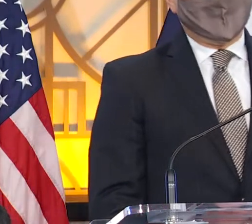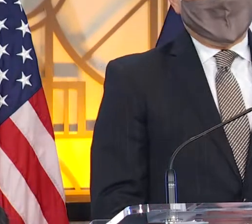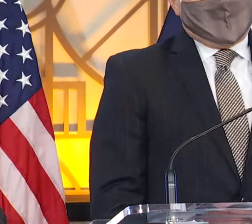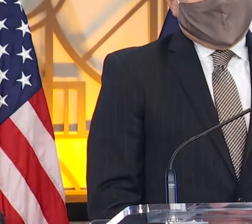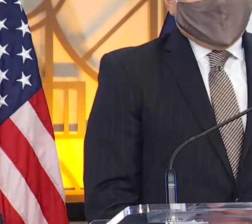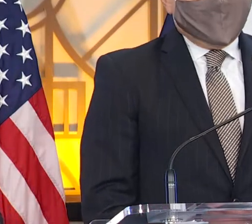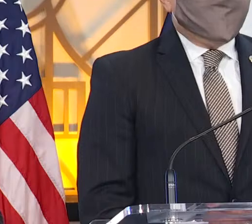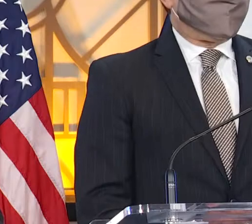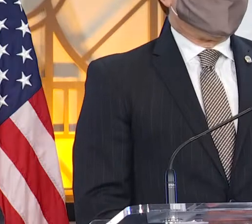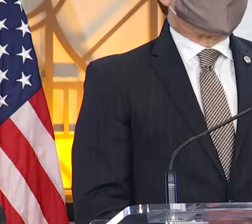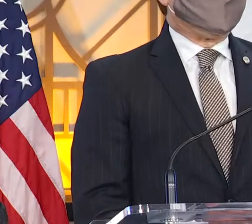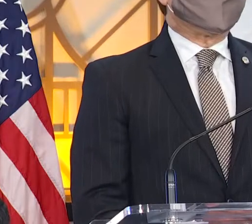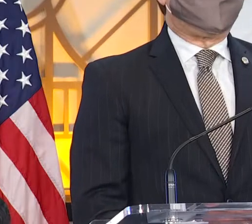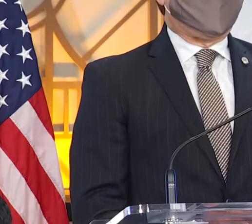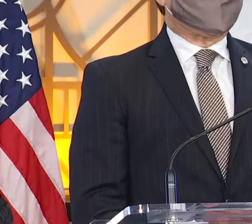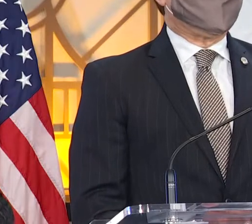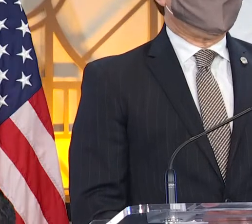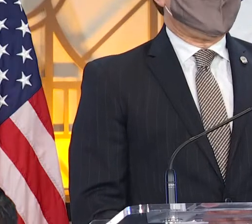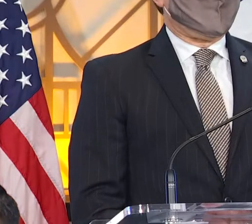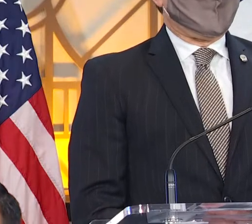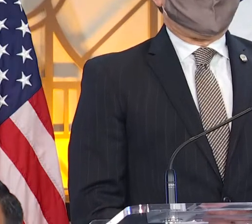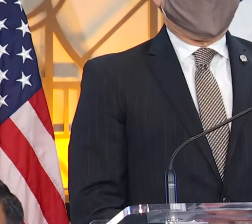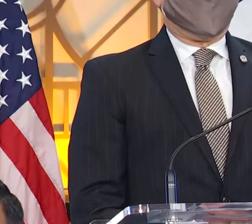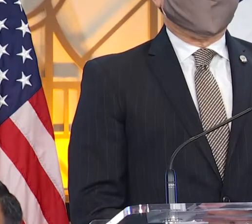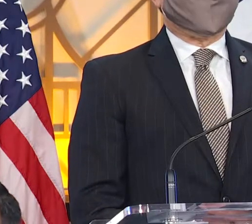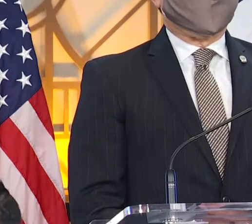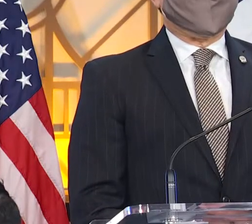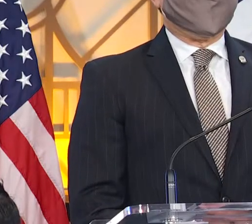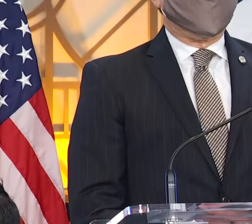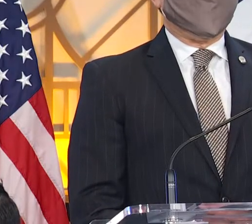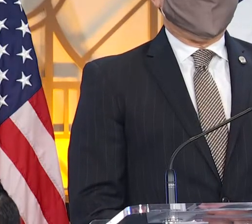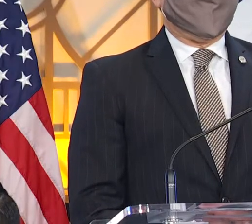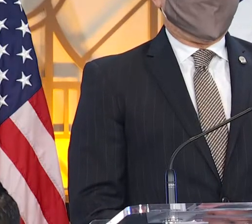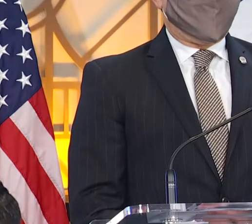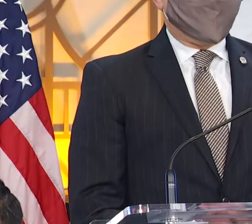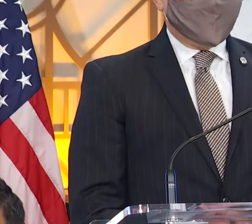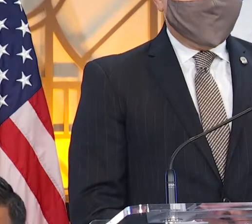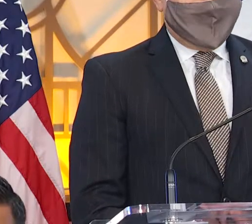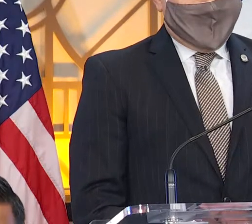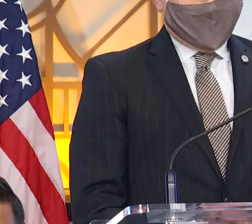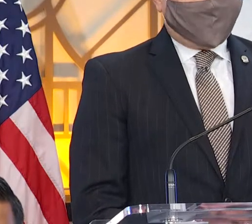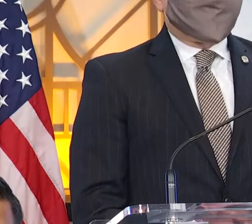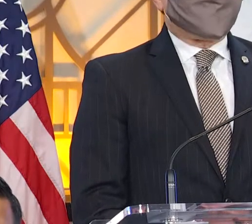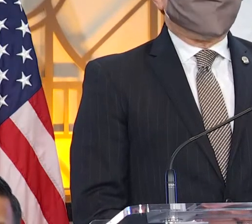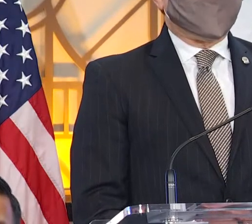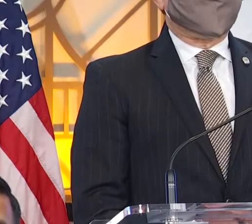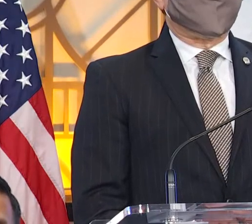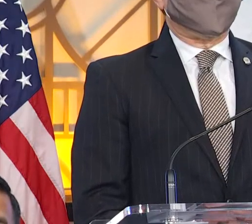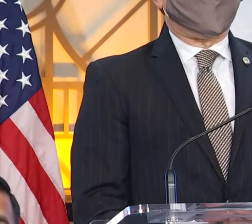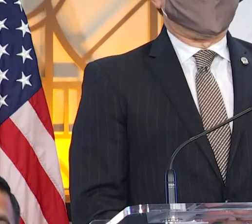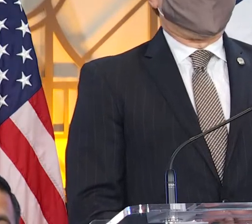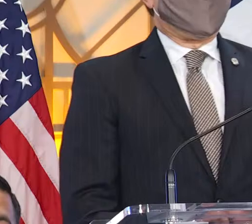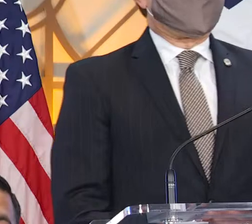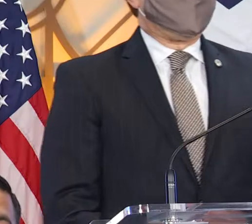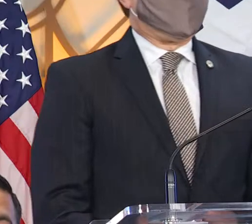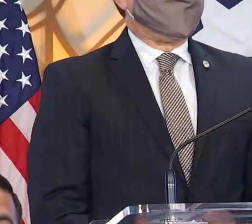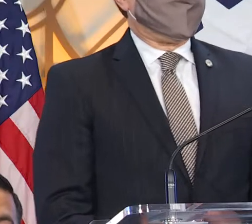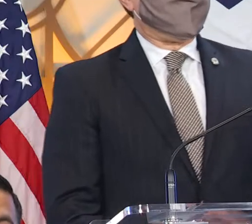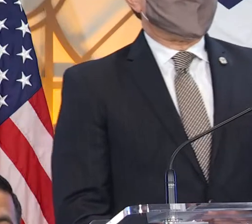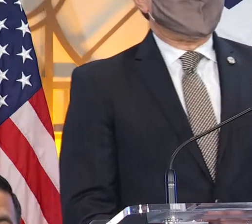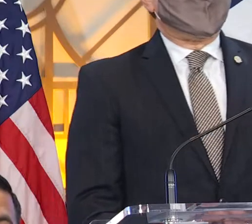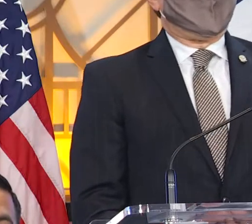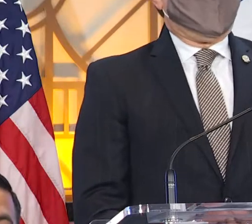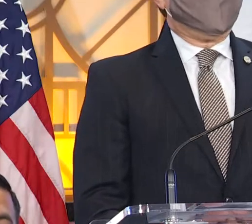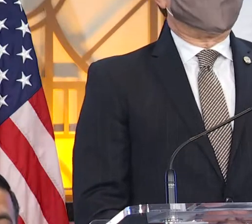Esto se dice fácil, pero es sin duda un acontecimiento de gran